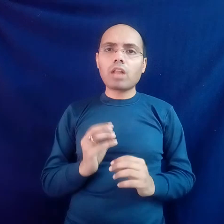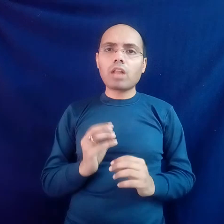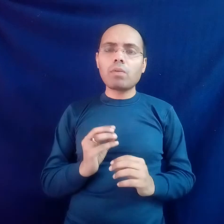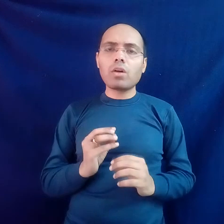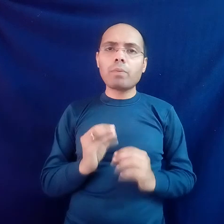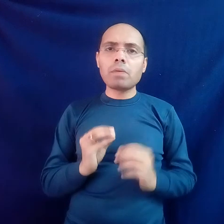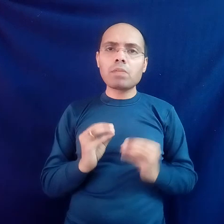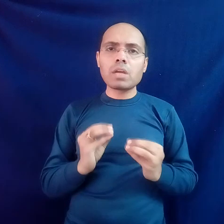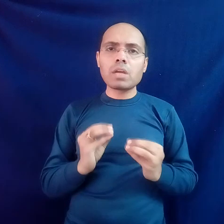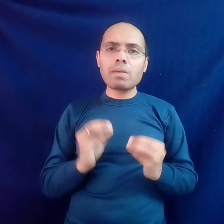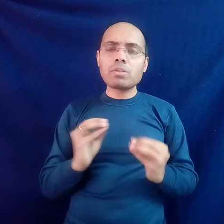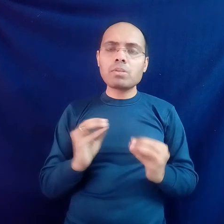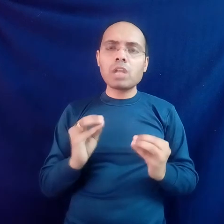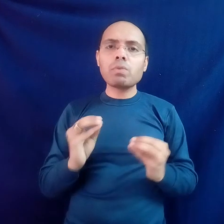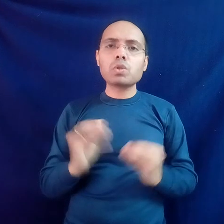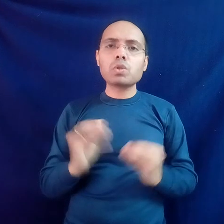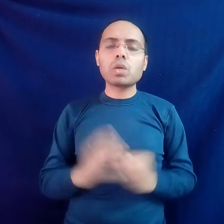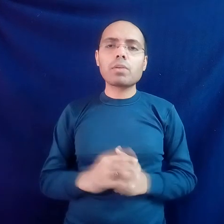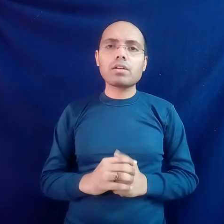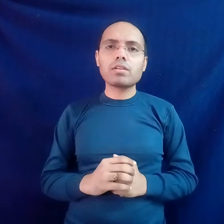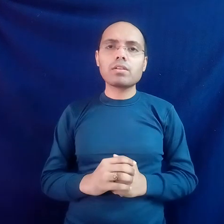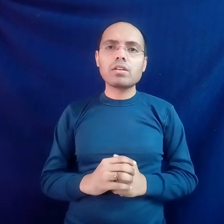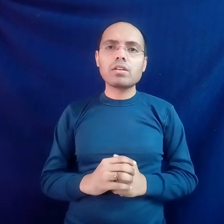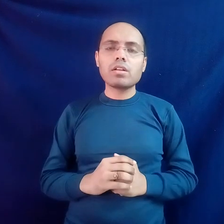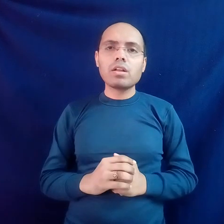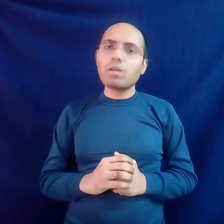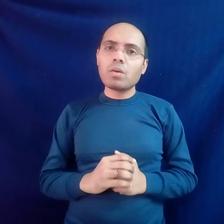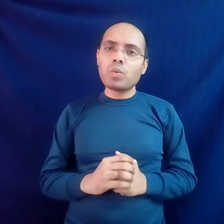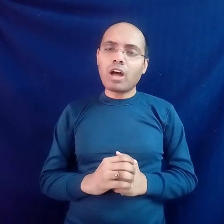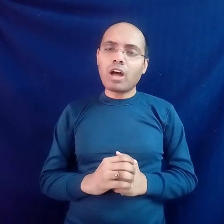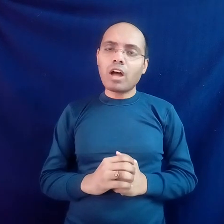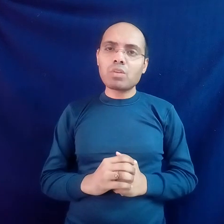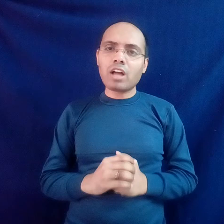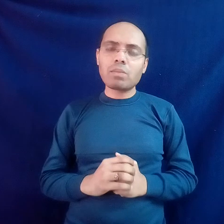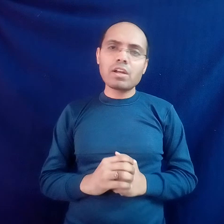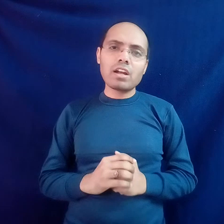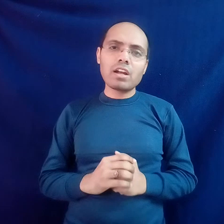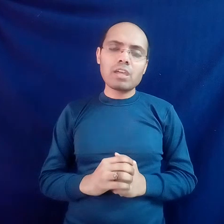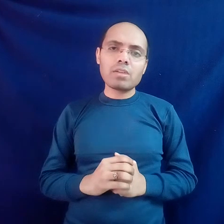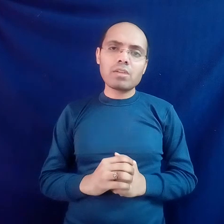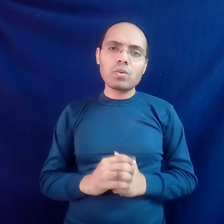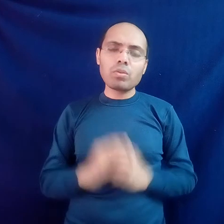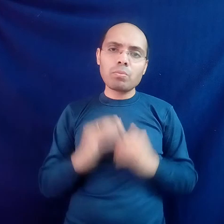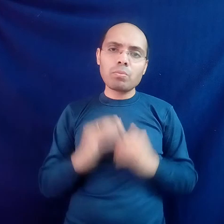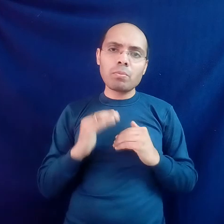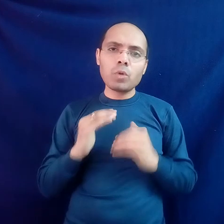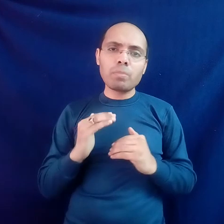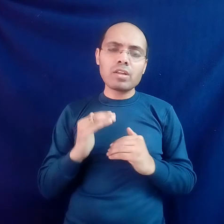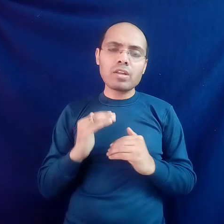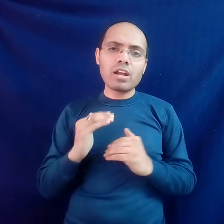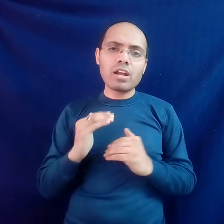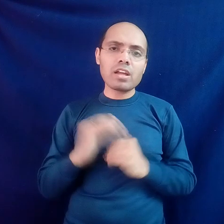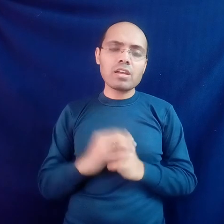आत्मा और परमात्मा के बारे में जानने भी विवश होना पड़ा। उन आत्मा की लड़ाई में, उस भूत प्रेत की लड़ाई ने